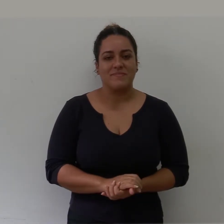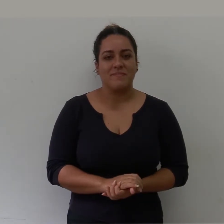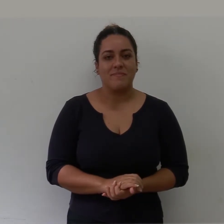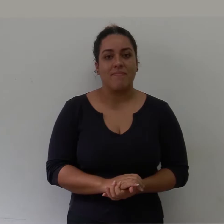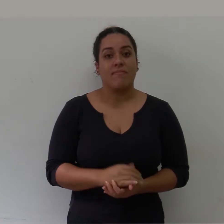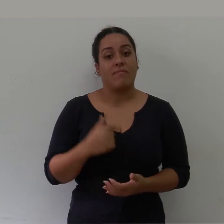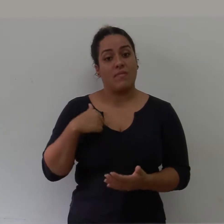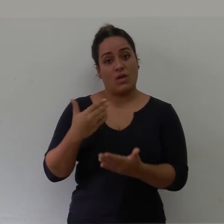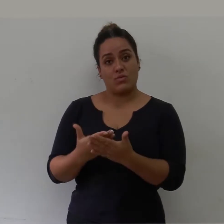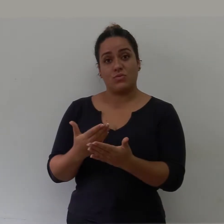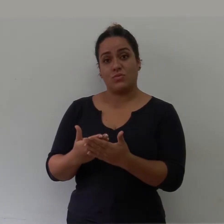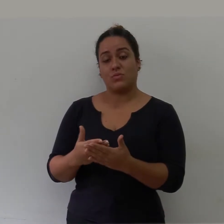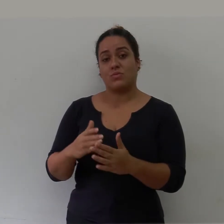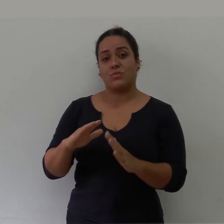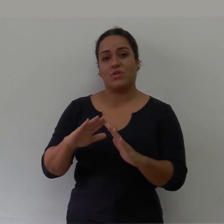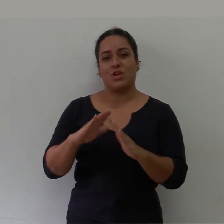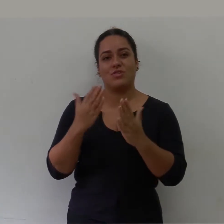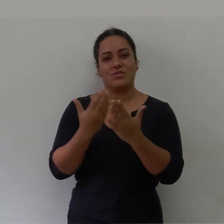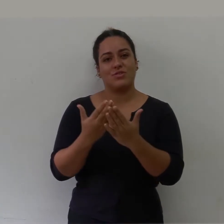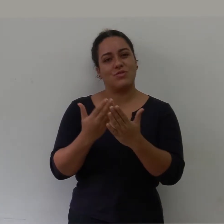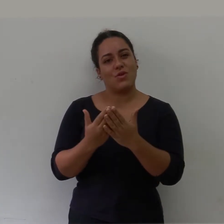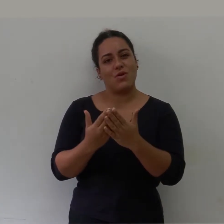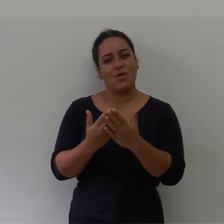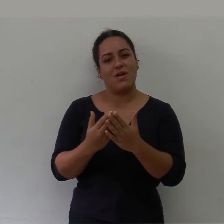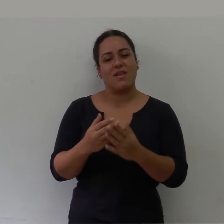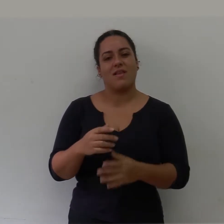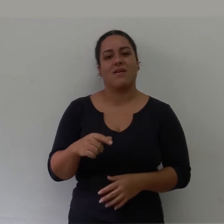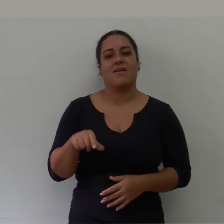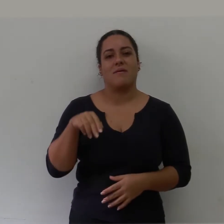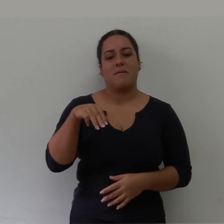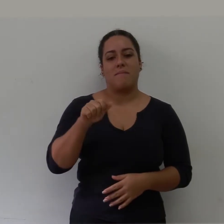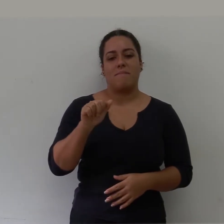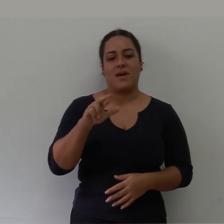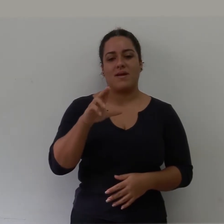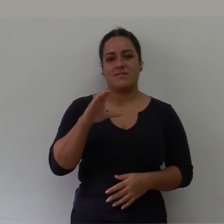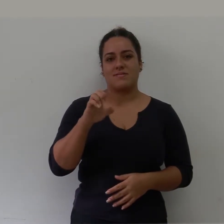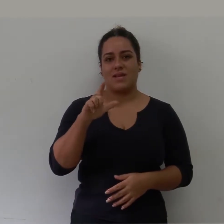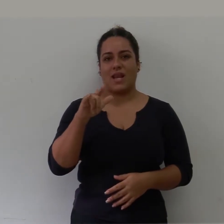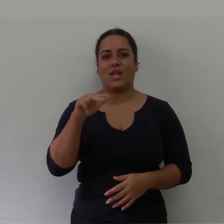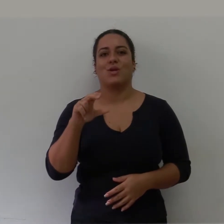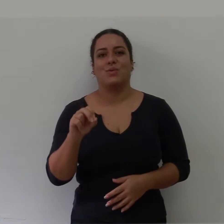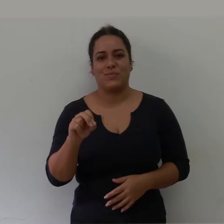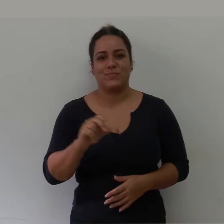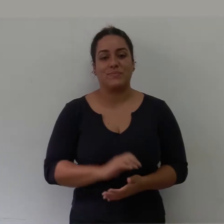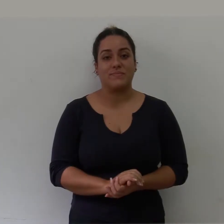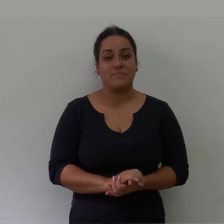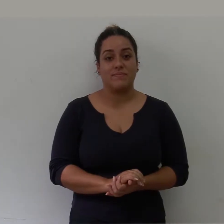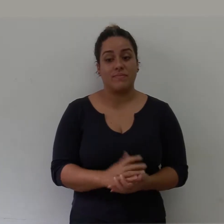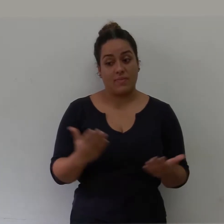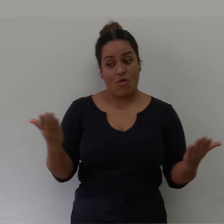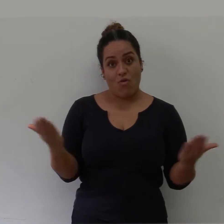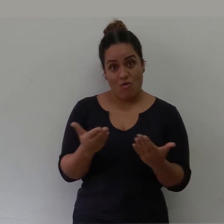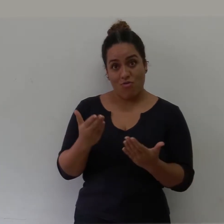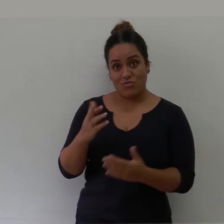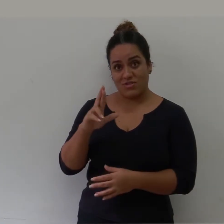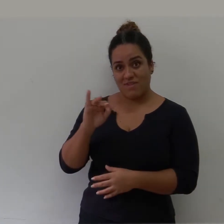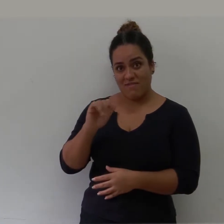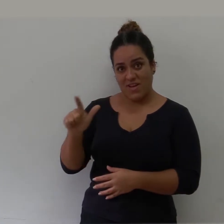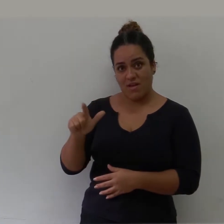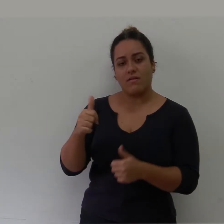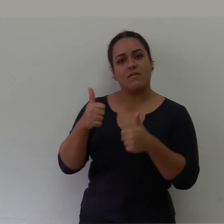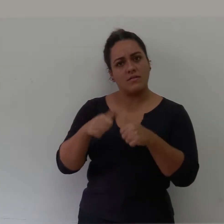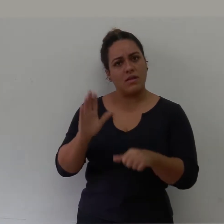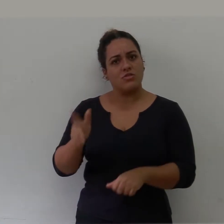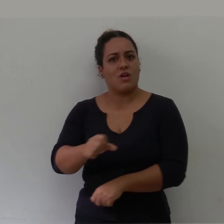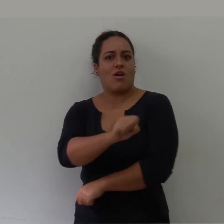Estudo na Escola Pública Municipal, Marcílio Goulart Loureiro. Hoje, Rafael está na 8ª série